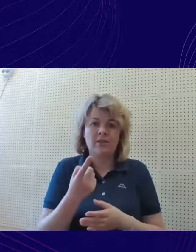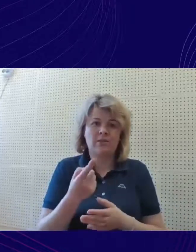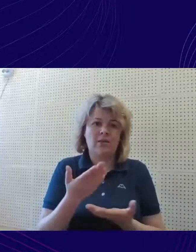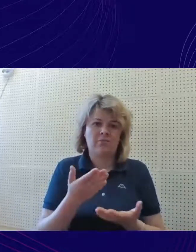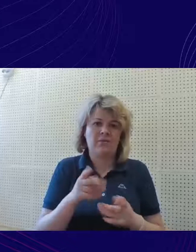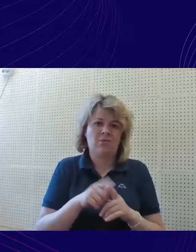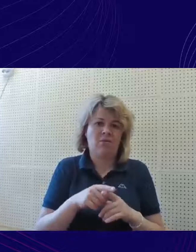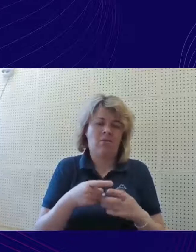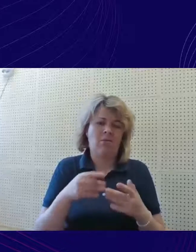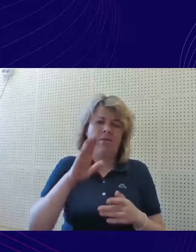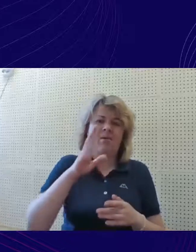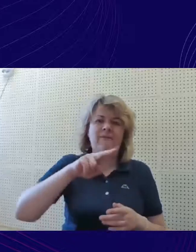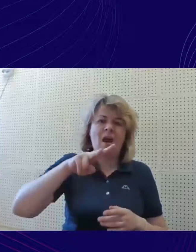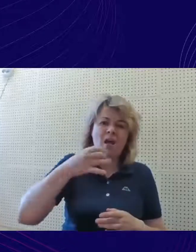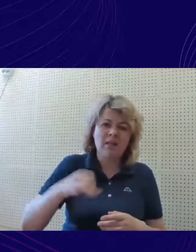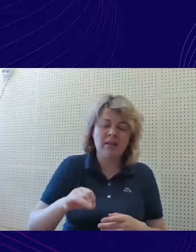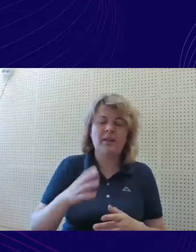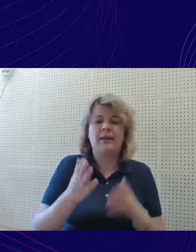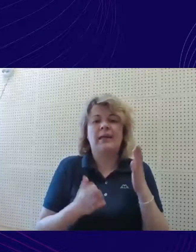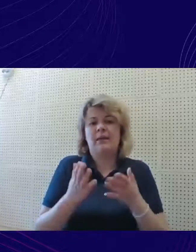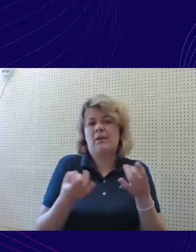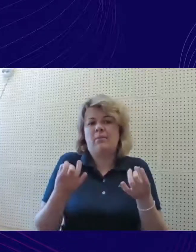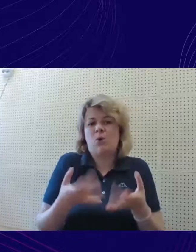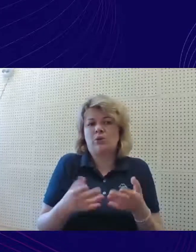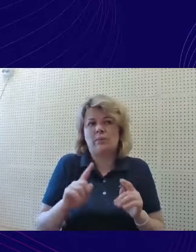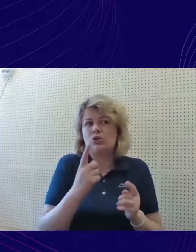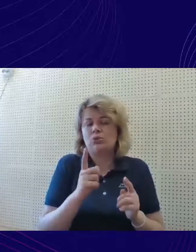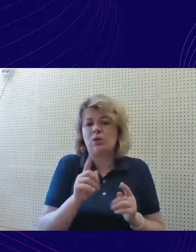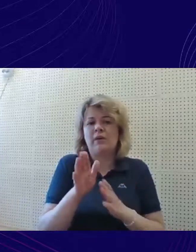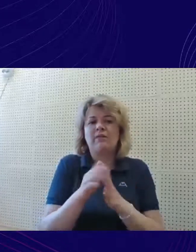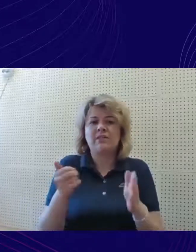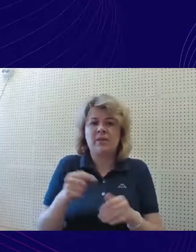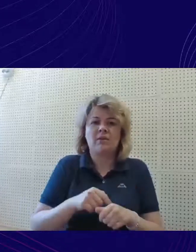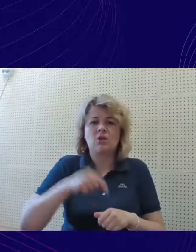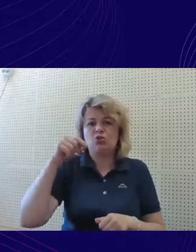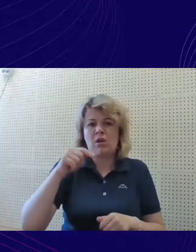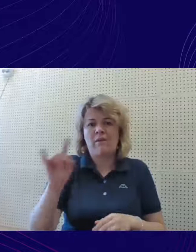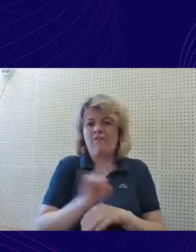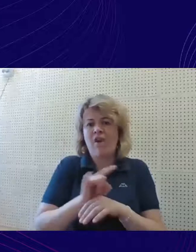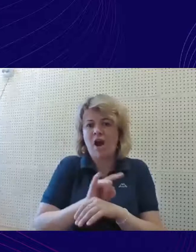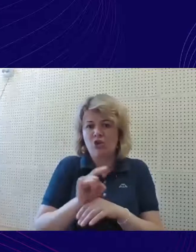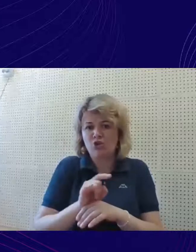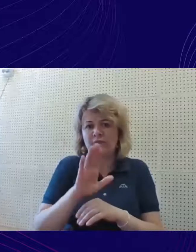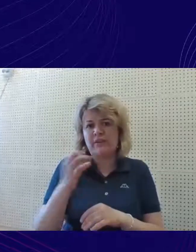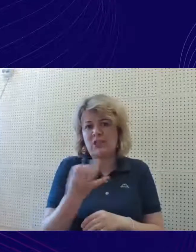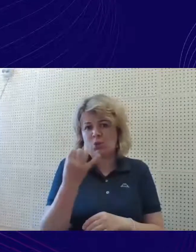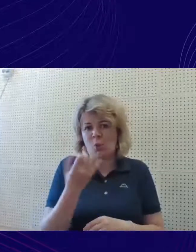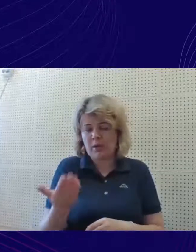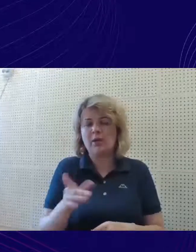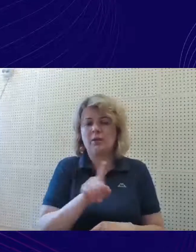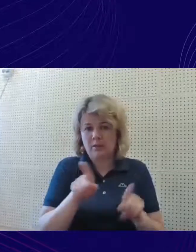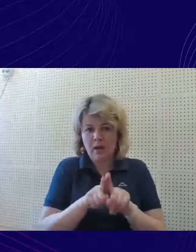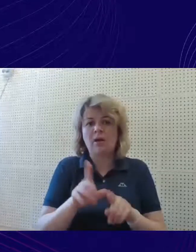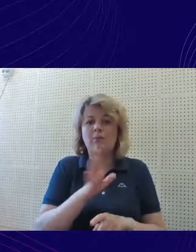вялым, или просто почему-то вызывает ощущение фальши в истории, да? Так бывает,